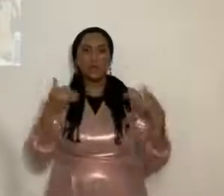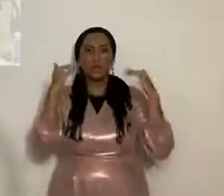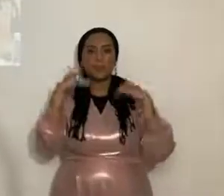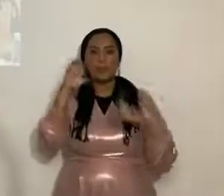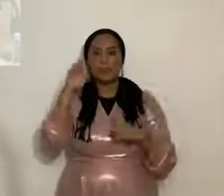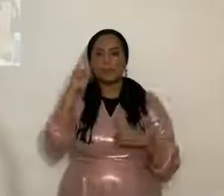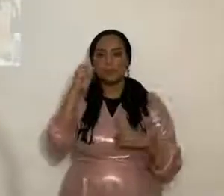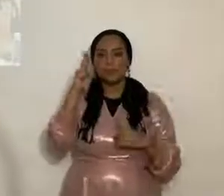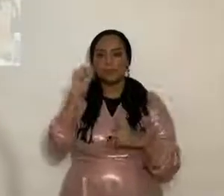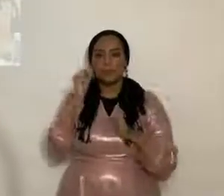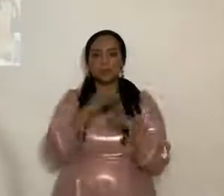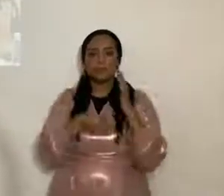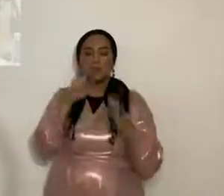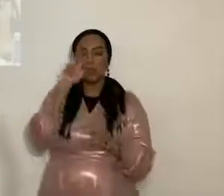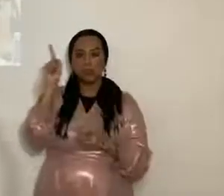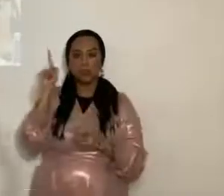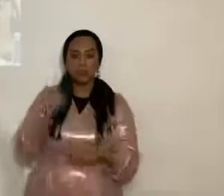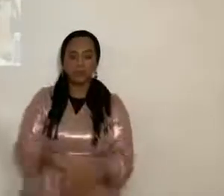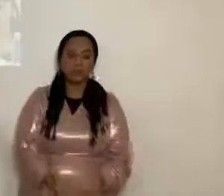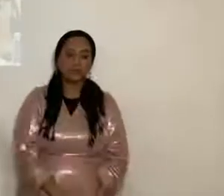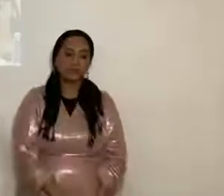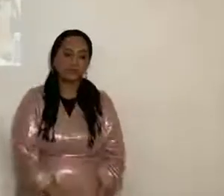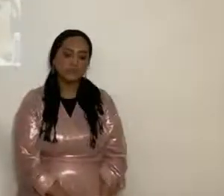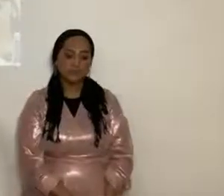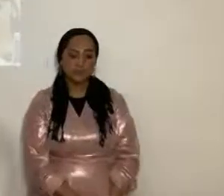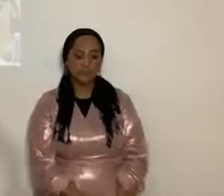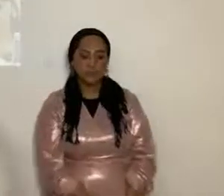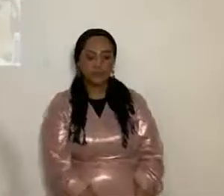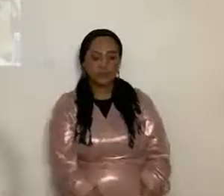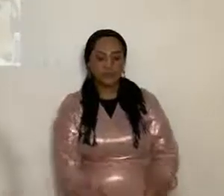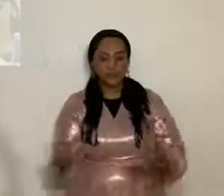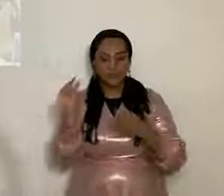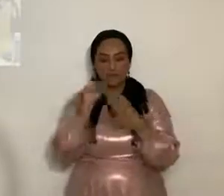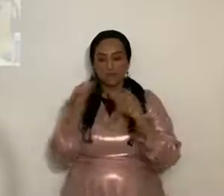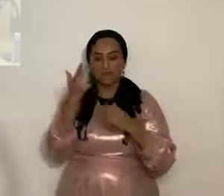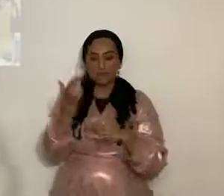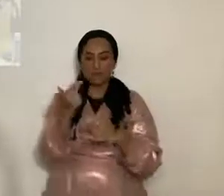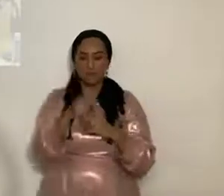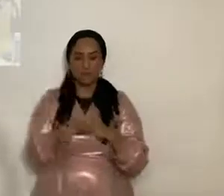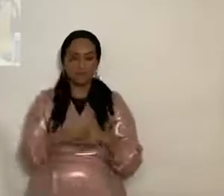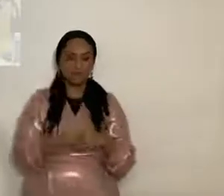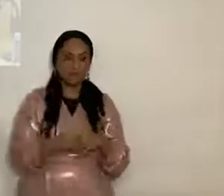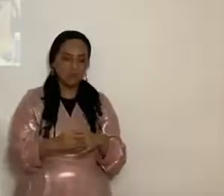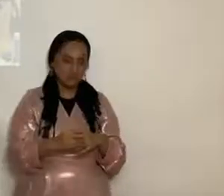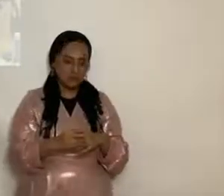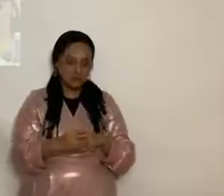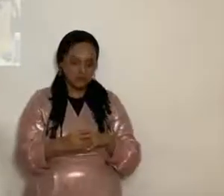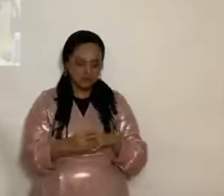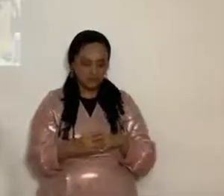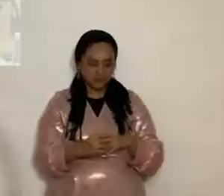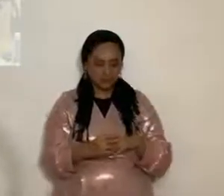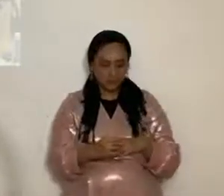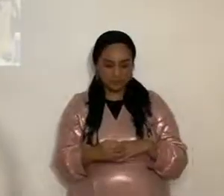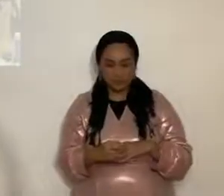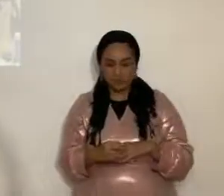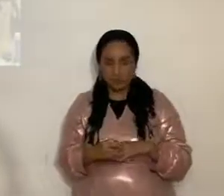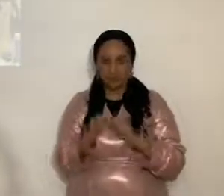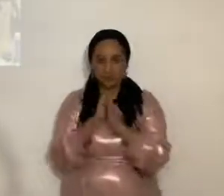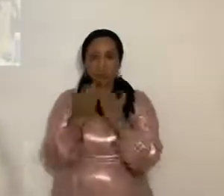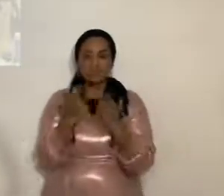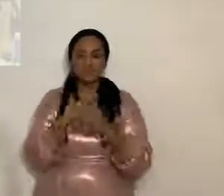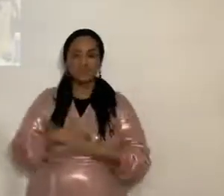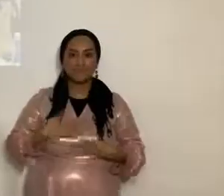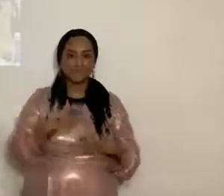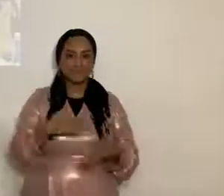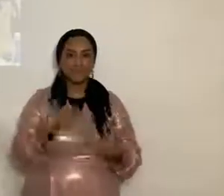a Éxodo 31, verso 13. Éxodo 31, verso 13. Vamos con gusto,